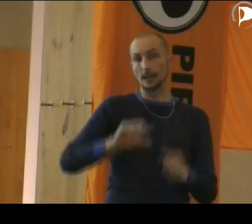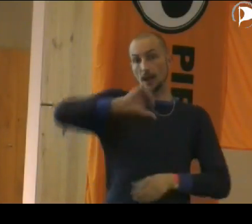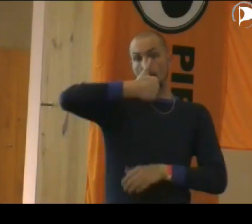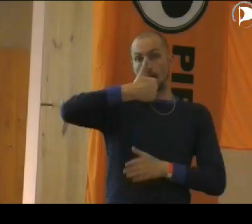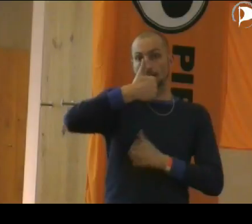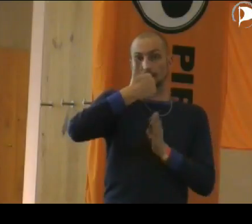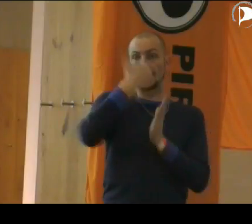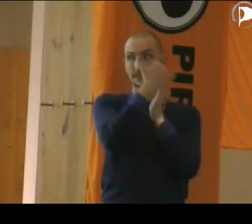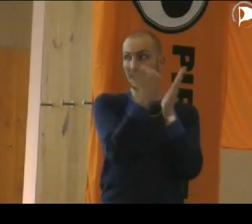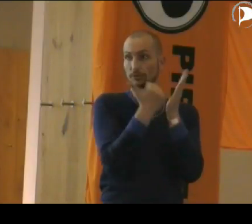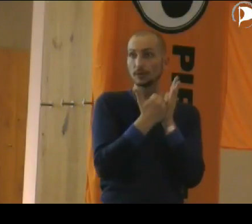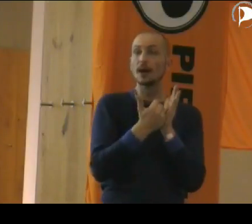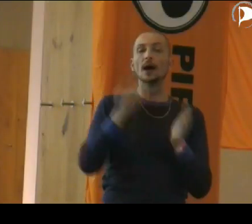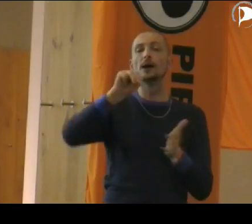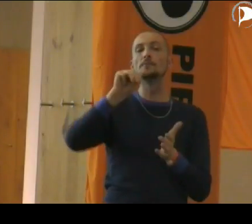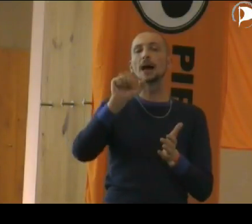gemeinsam geschrieben